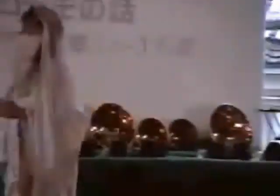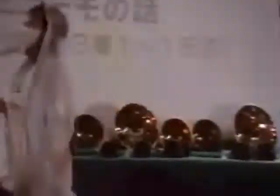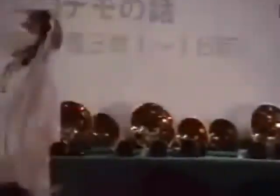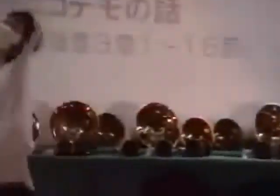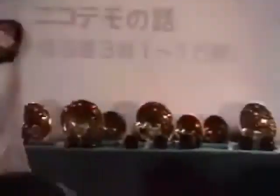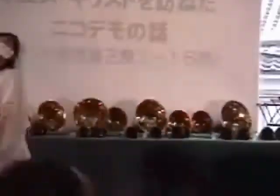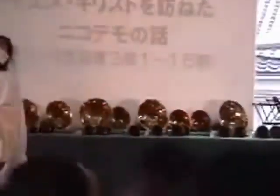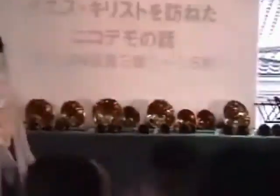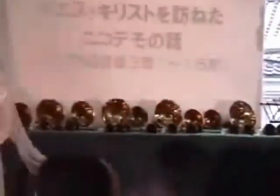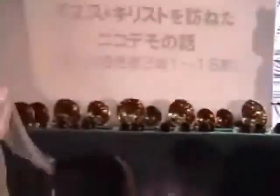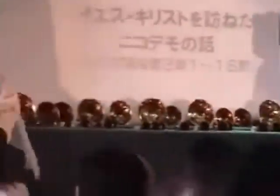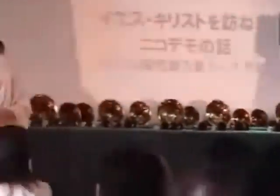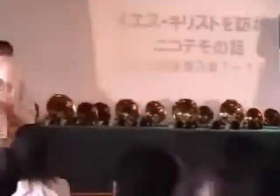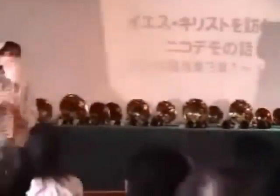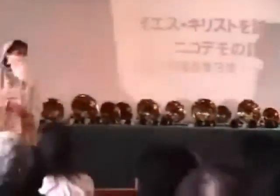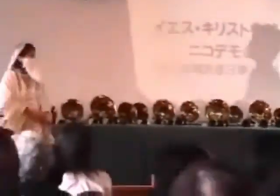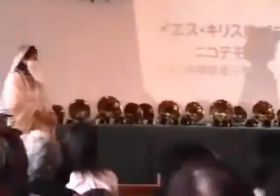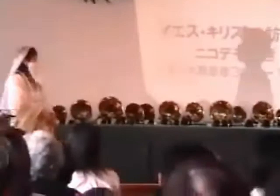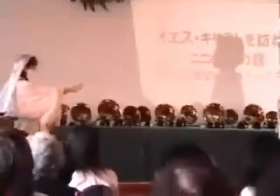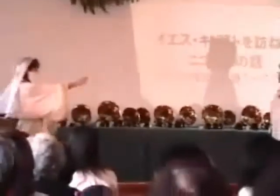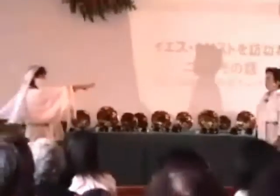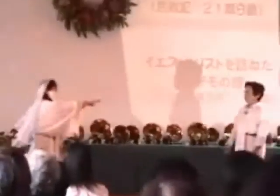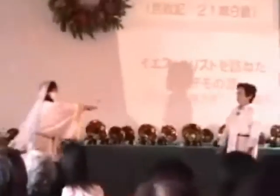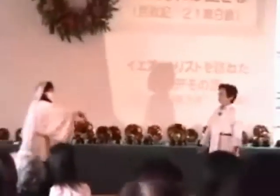ちょっとお話があります。